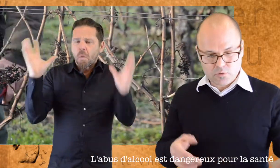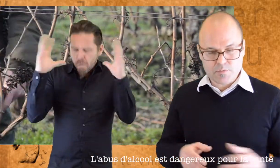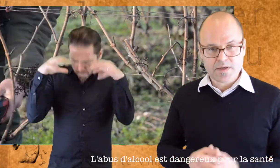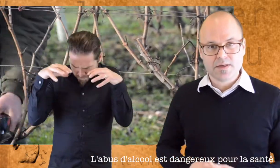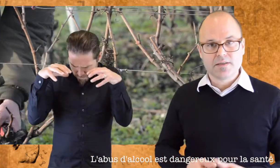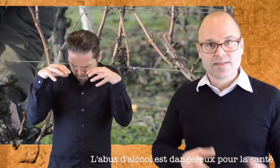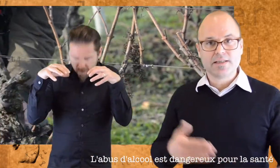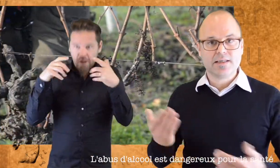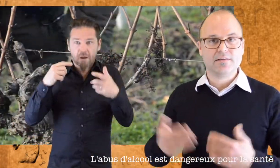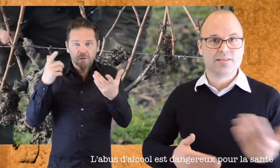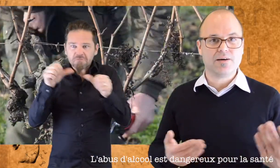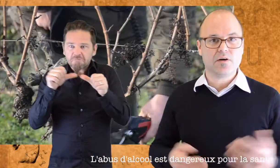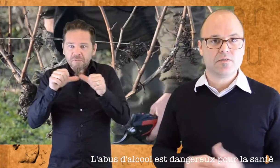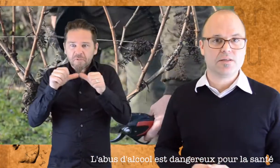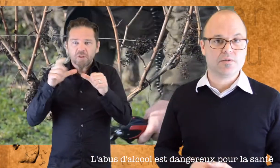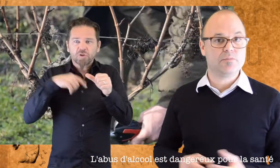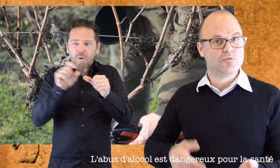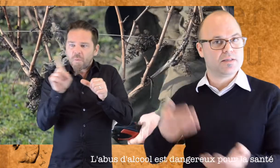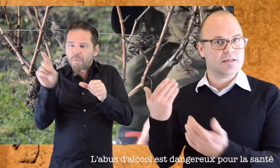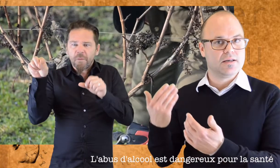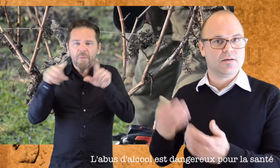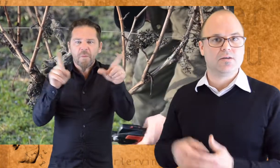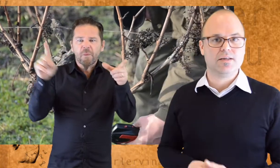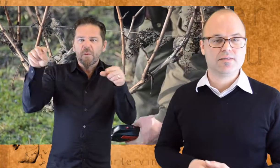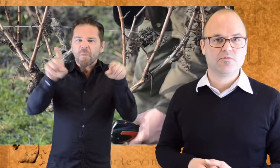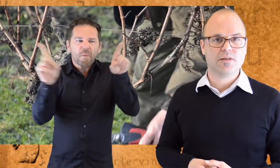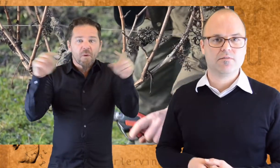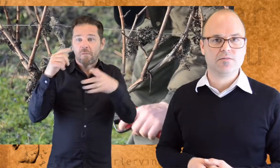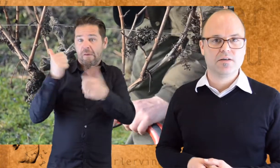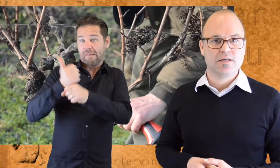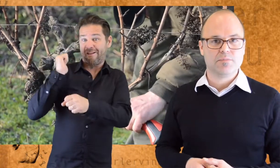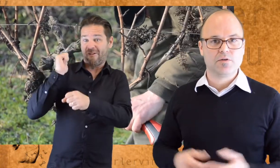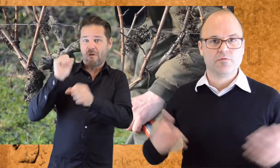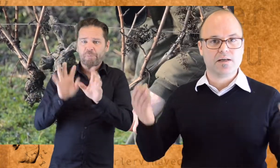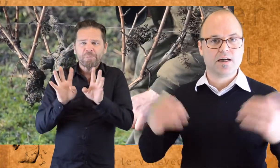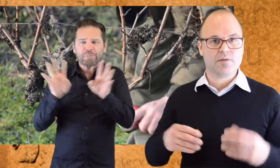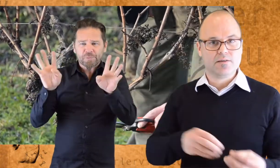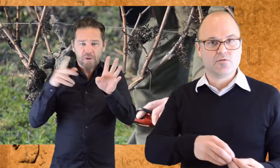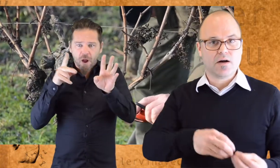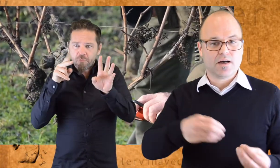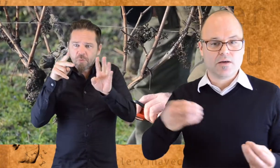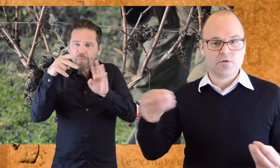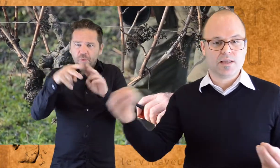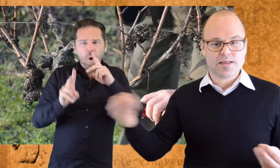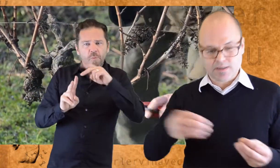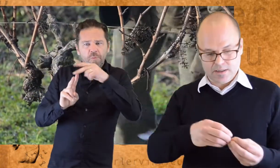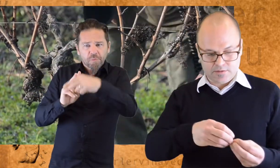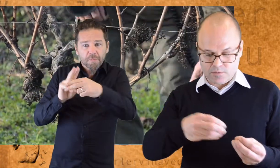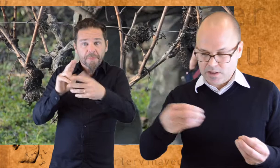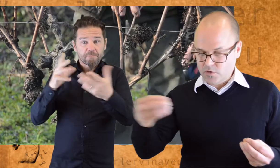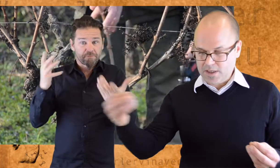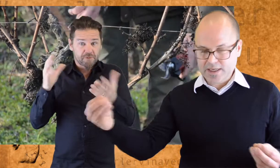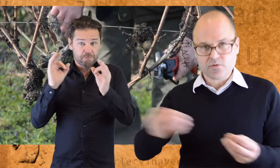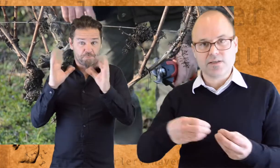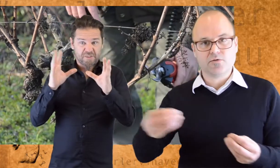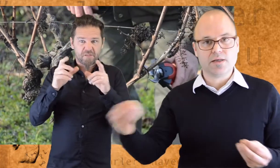raccourcir, couper certains sarments qui ont poussé la saison d'avant. Puis on va les ramener soit à une taille qui ressemble